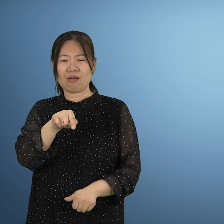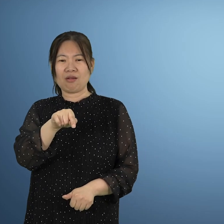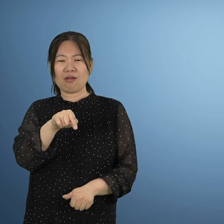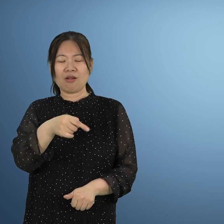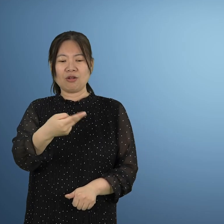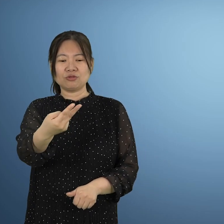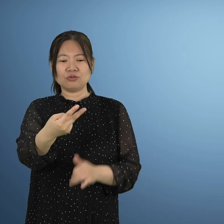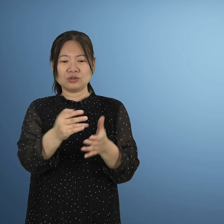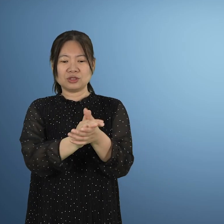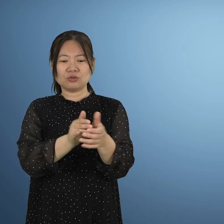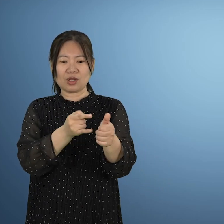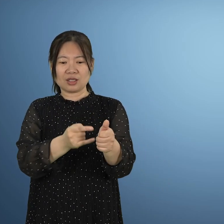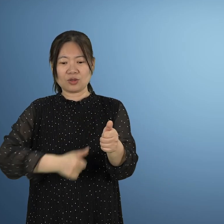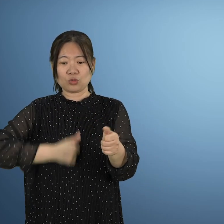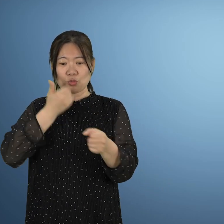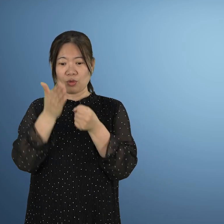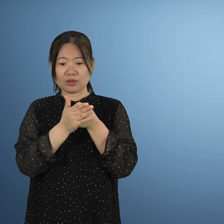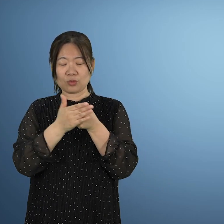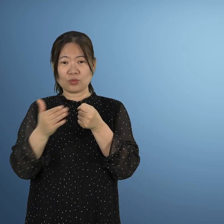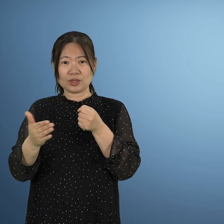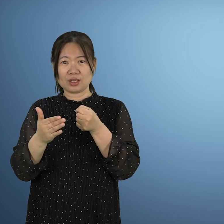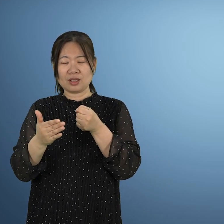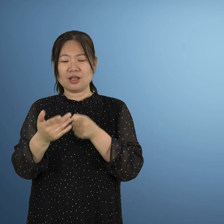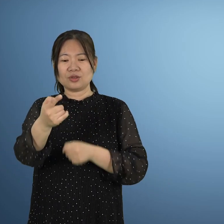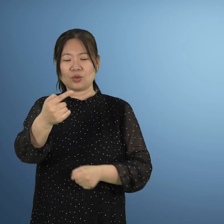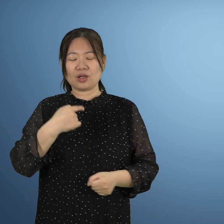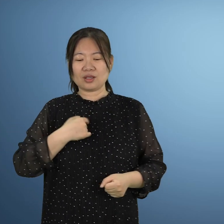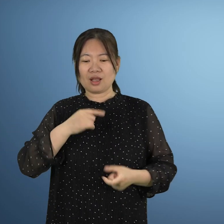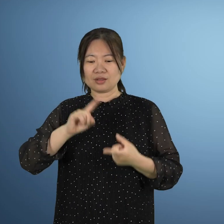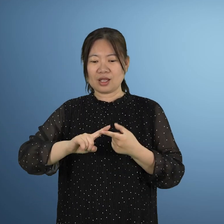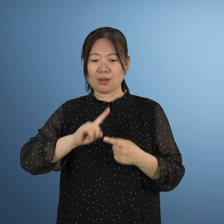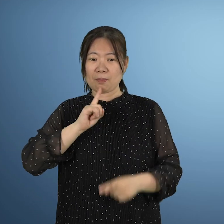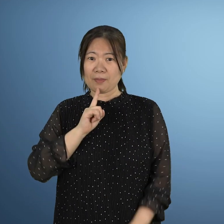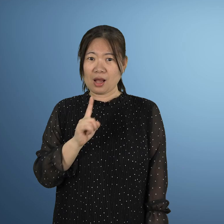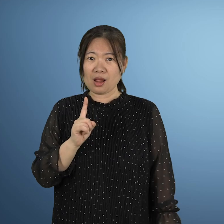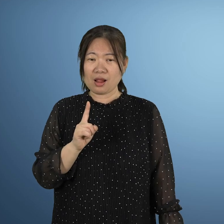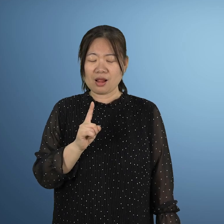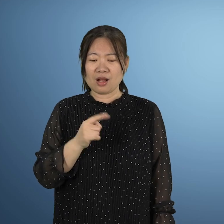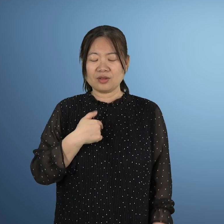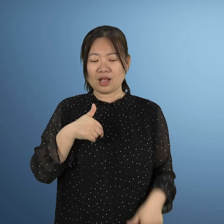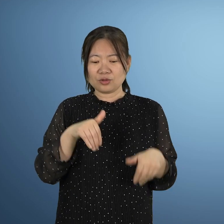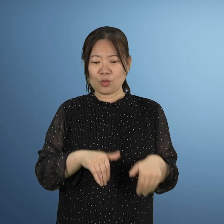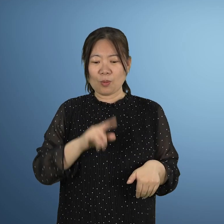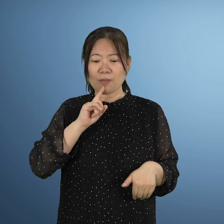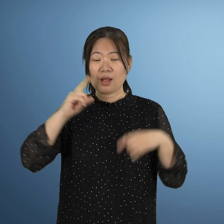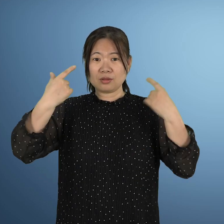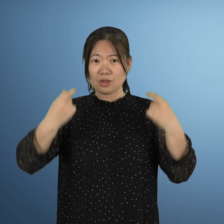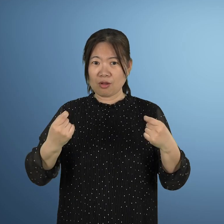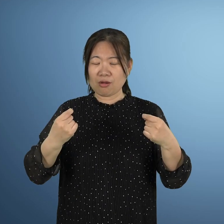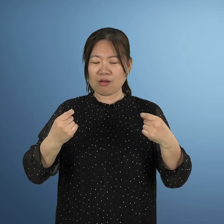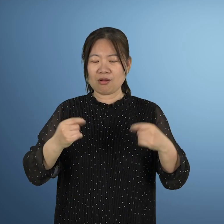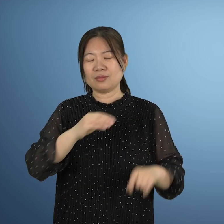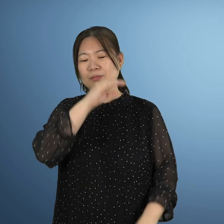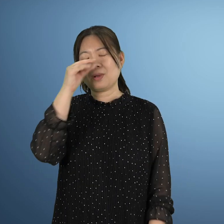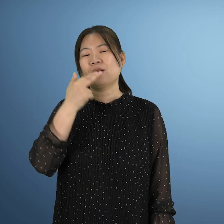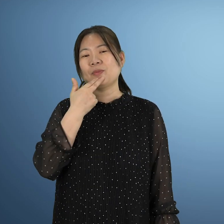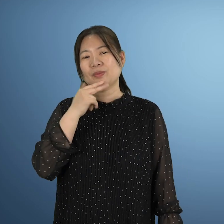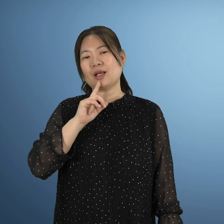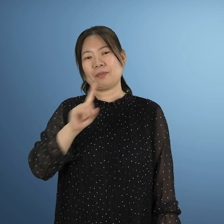두 친구에게 노하노니 이는 너희가 나를 가리켜 말한 것이 내 종 욥의 말같이